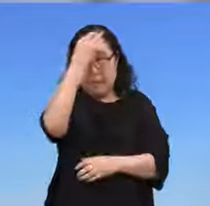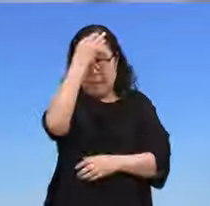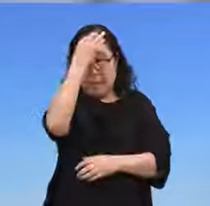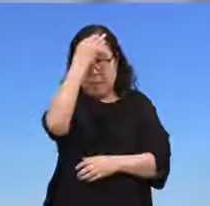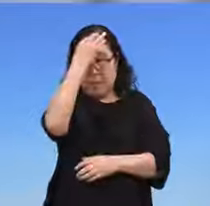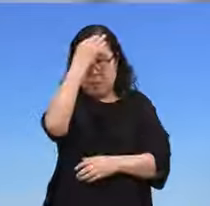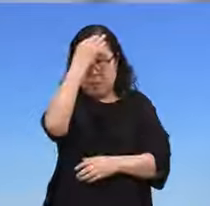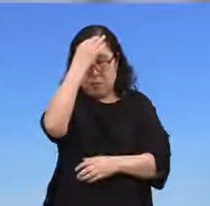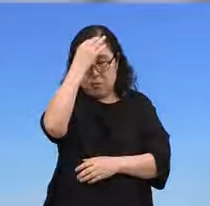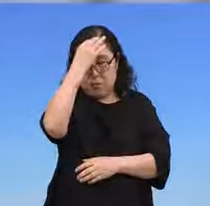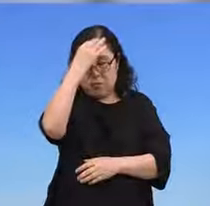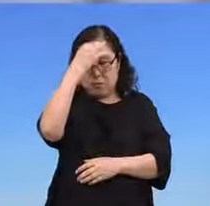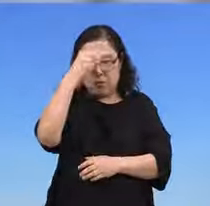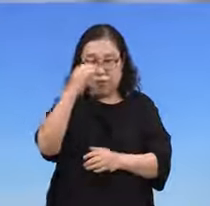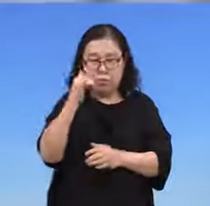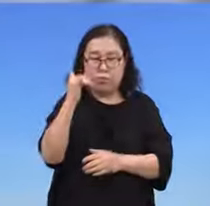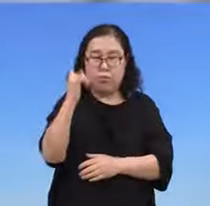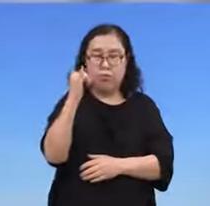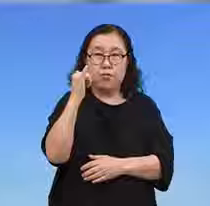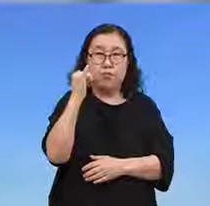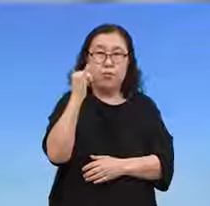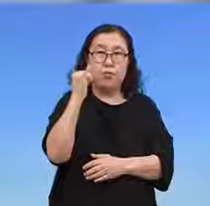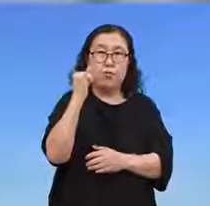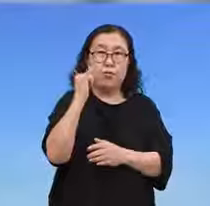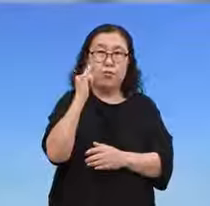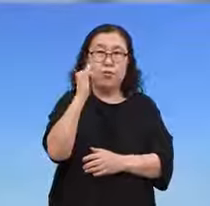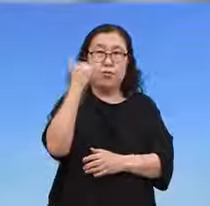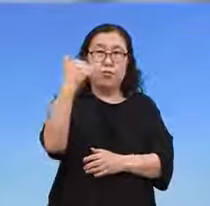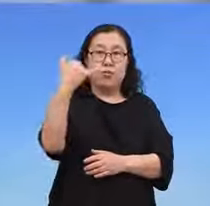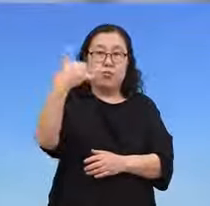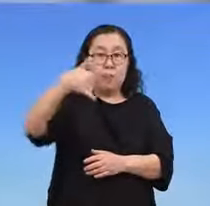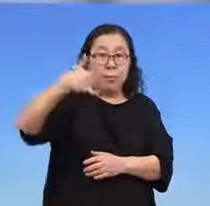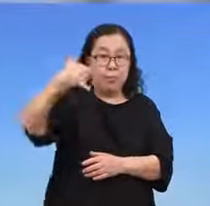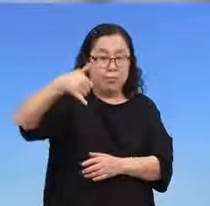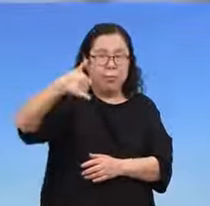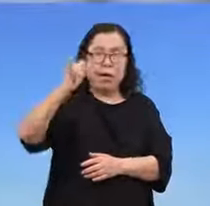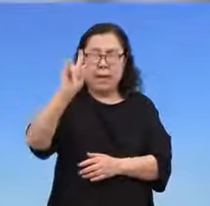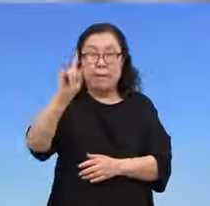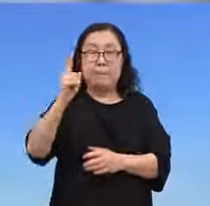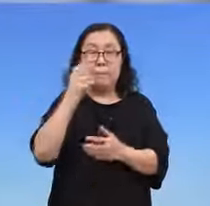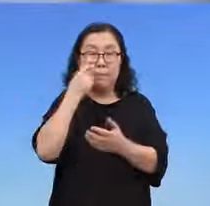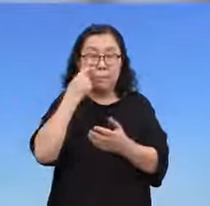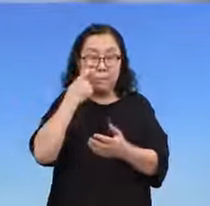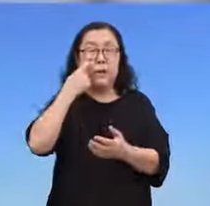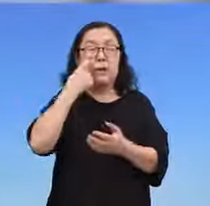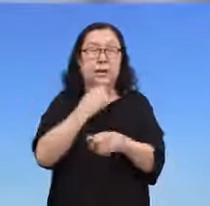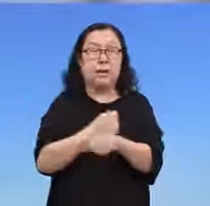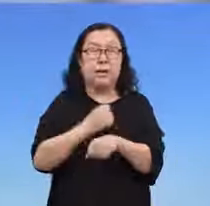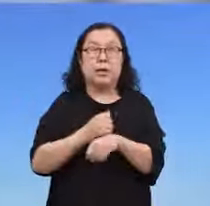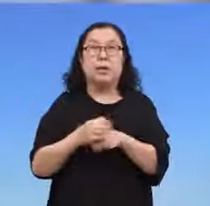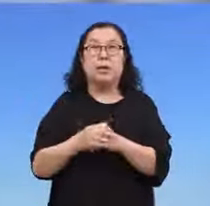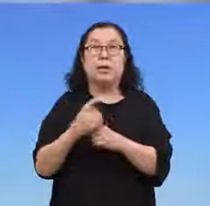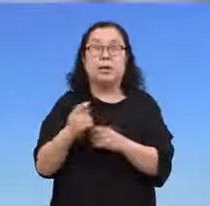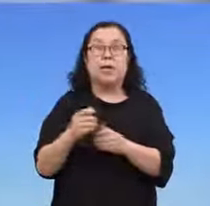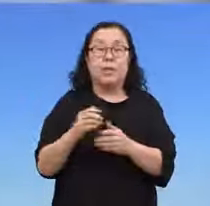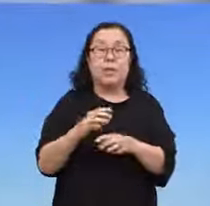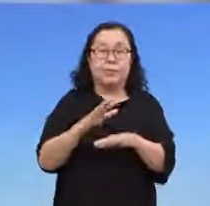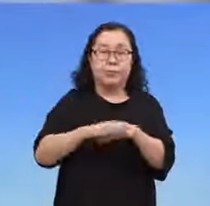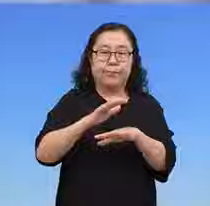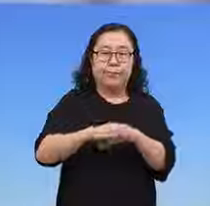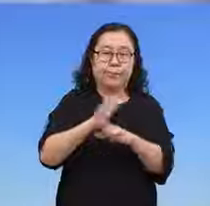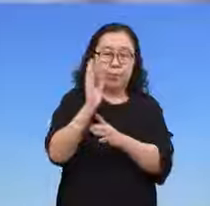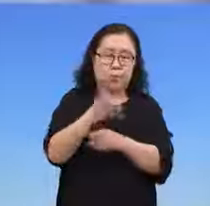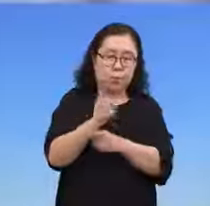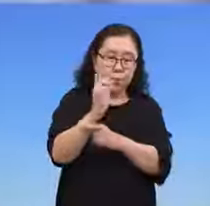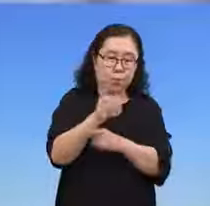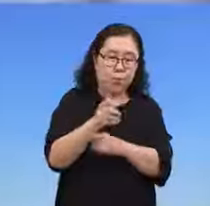그 진이라는 거인이 나와가지고 무슨 소원을 들어드릴까요? 이제 그런 램프인 것 같아요. 그래서 이제 이 농부가